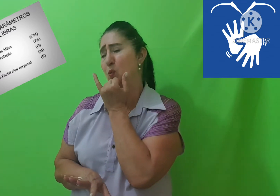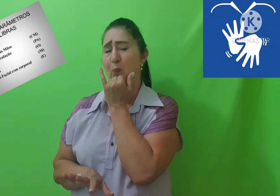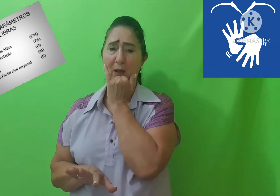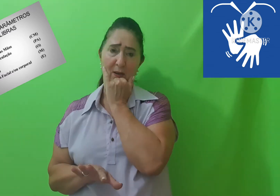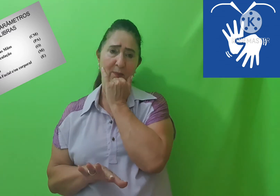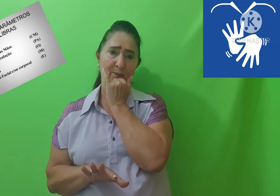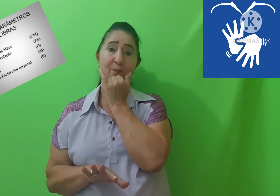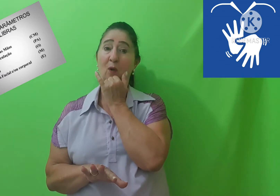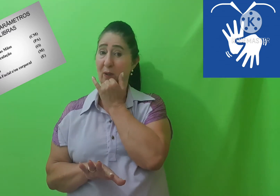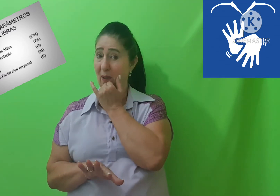Desculpa. Ok?